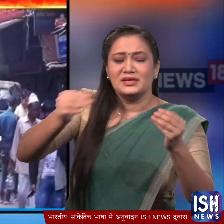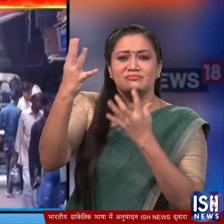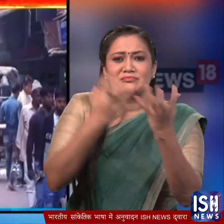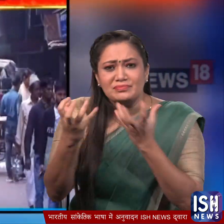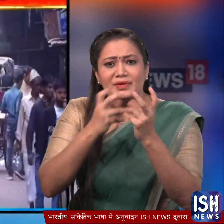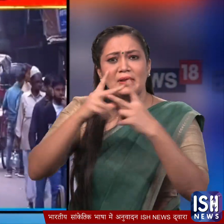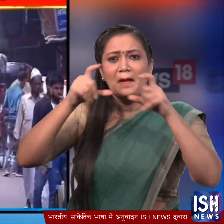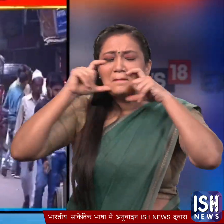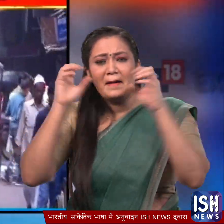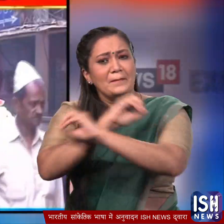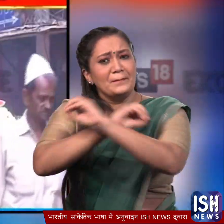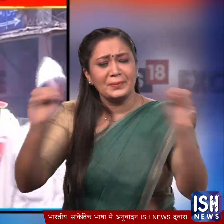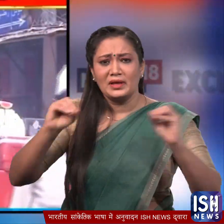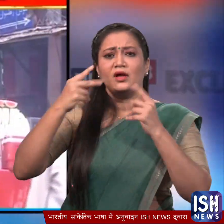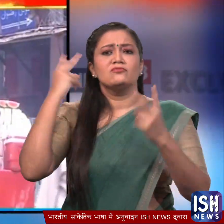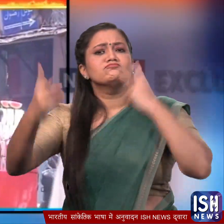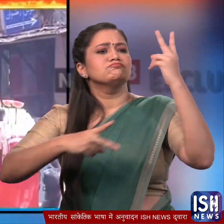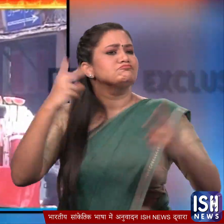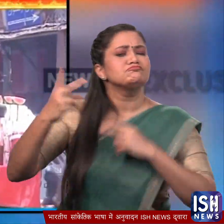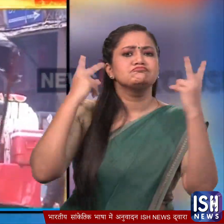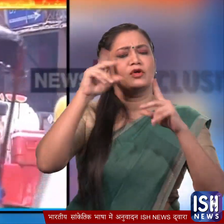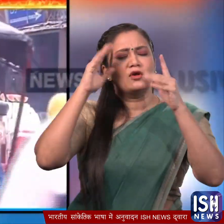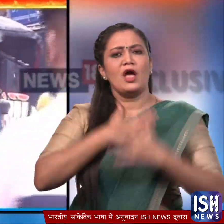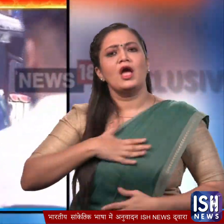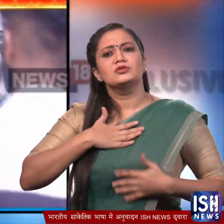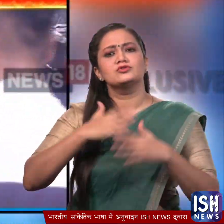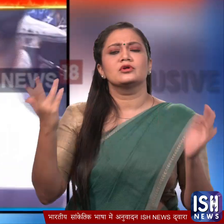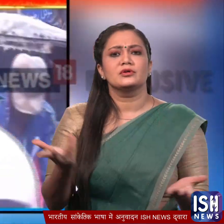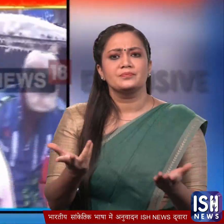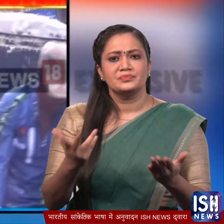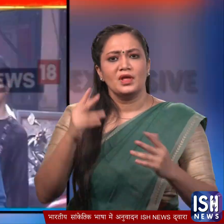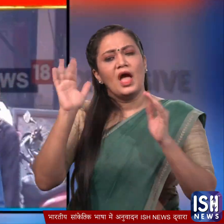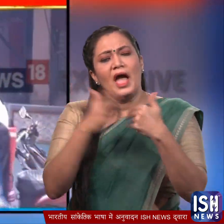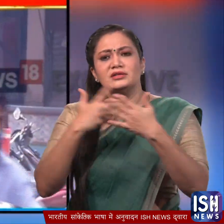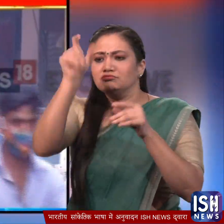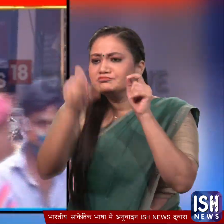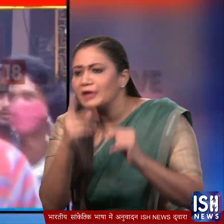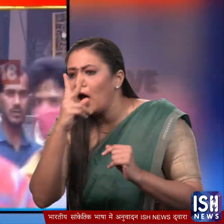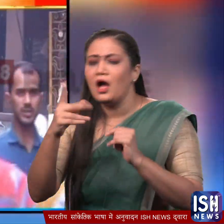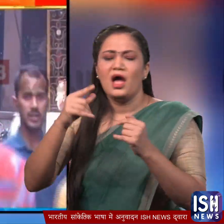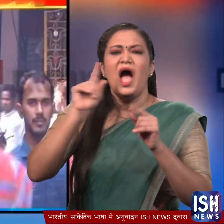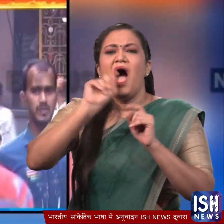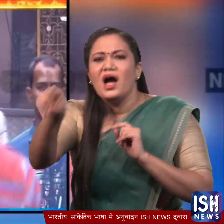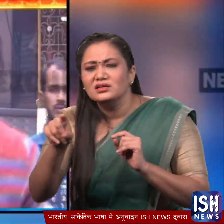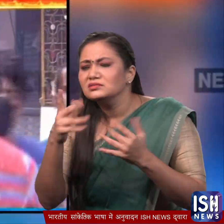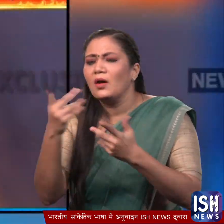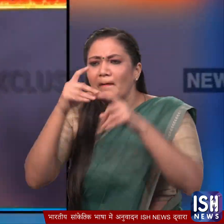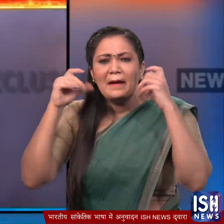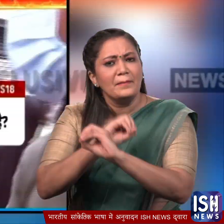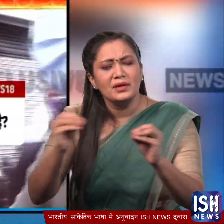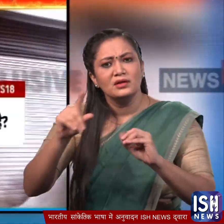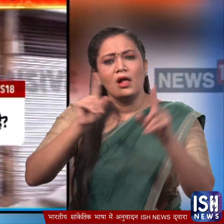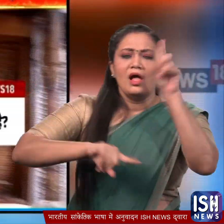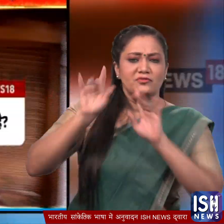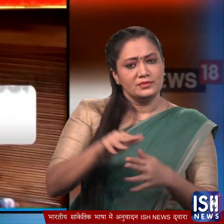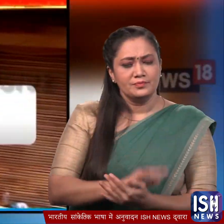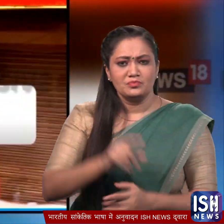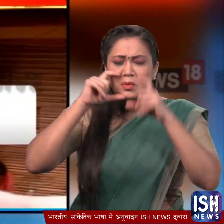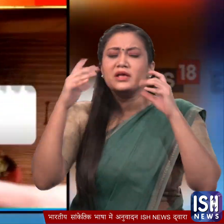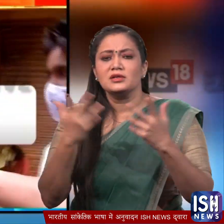जामा मस्जिद का भी यही हाल रहा। वहां भेड़ बकरियों के झुंड की तरह लोग इकट्ठा हुए। उन्होंने बकरीद पर अपनी और अपनों की सलामती की दुआ